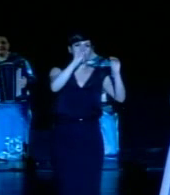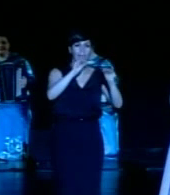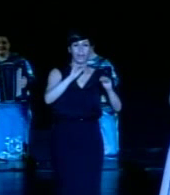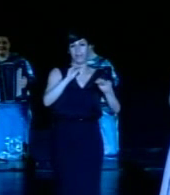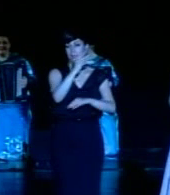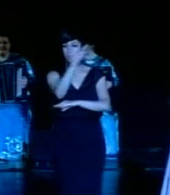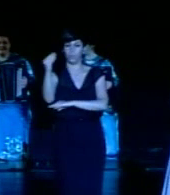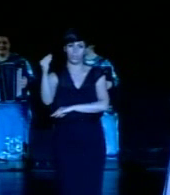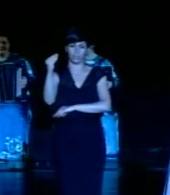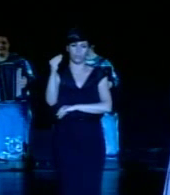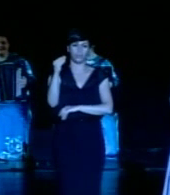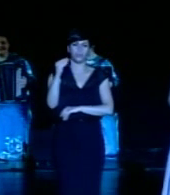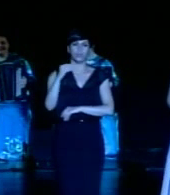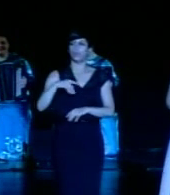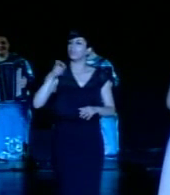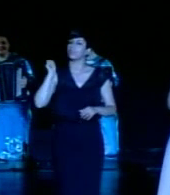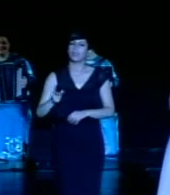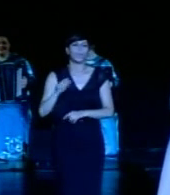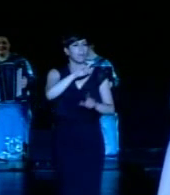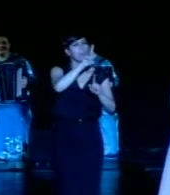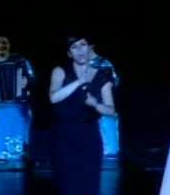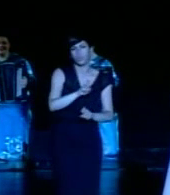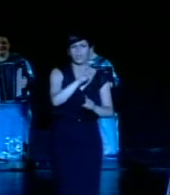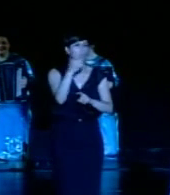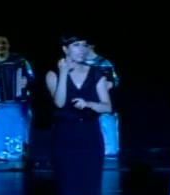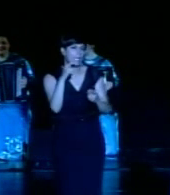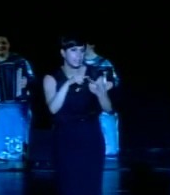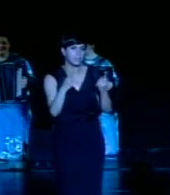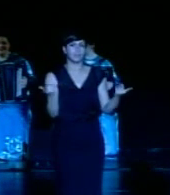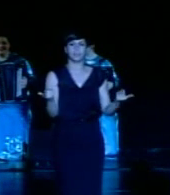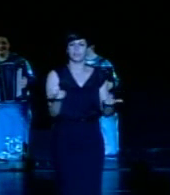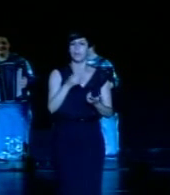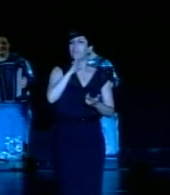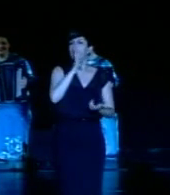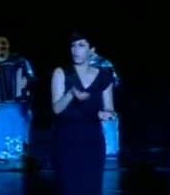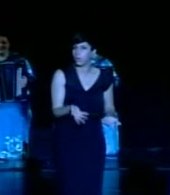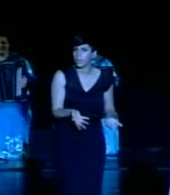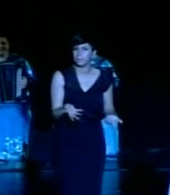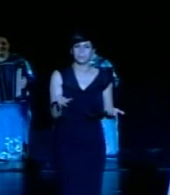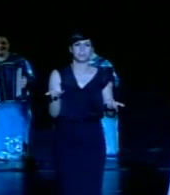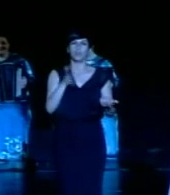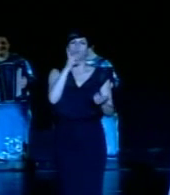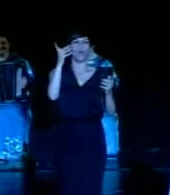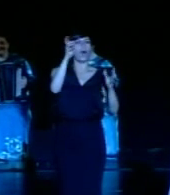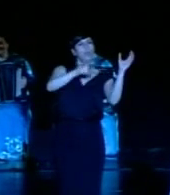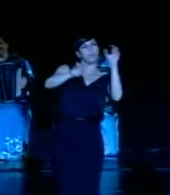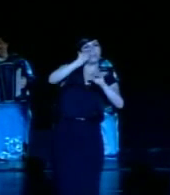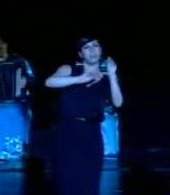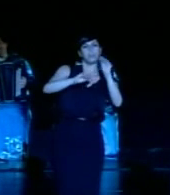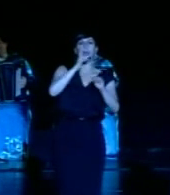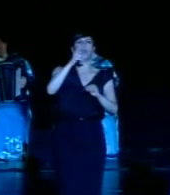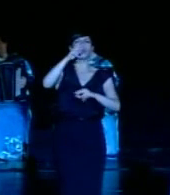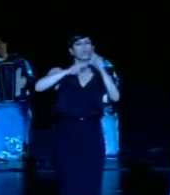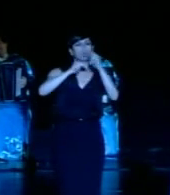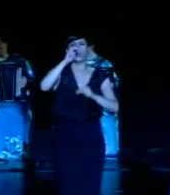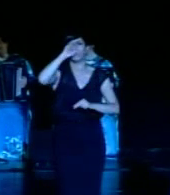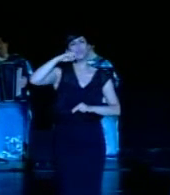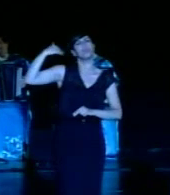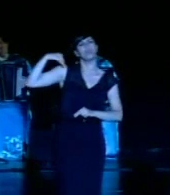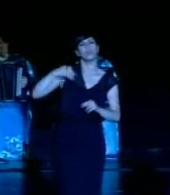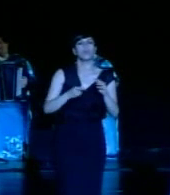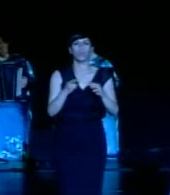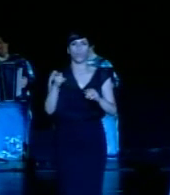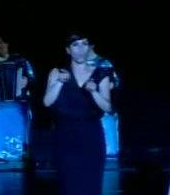otros monumentos burgaleses preguntaban continuamente que qué era esto y por qué se adorna así y que cuándo se construyó.